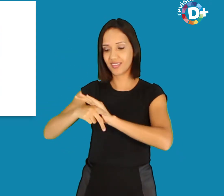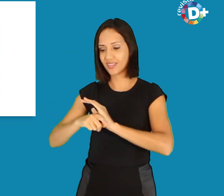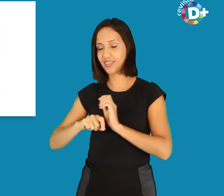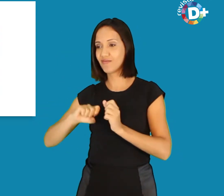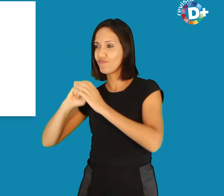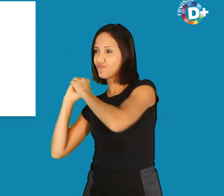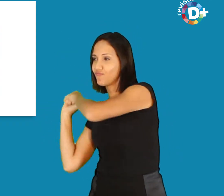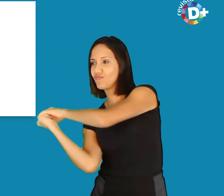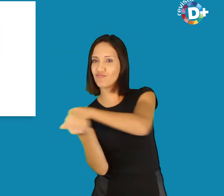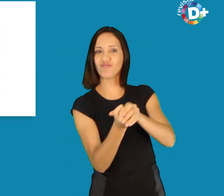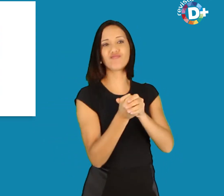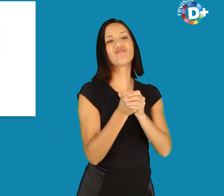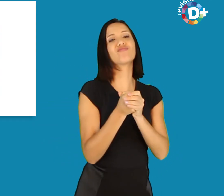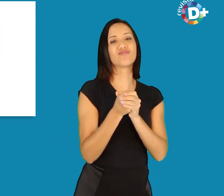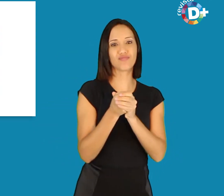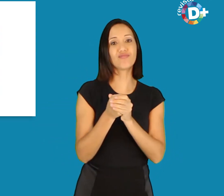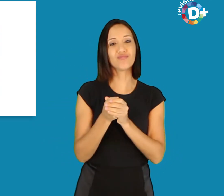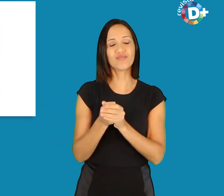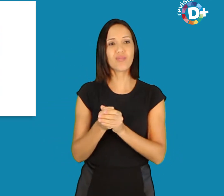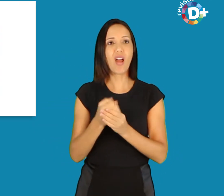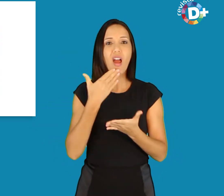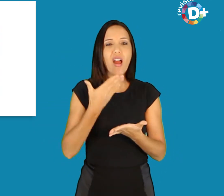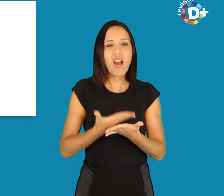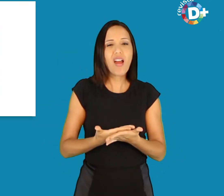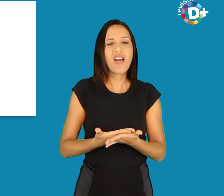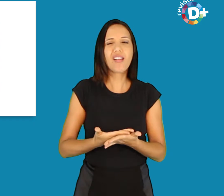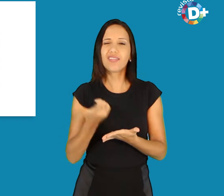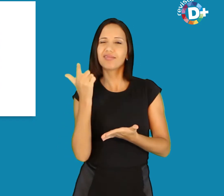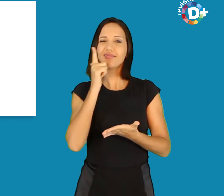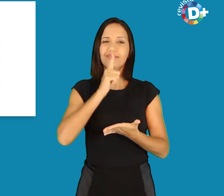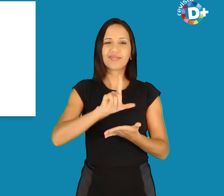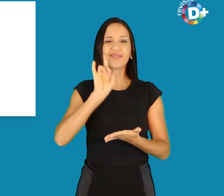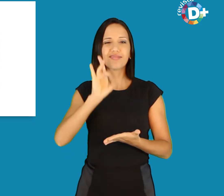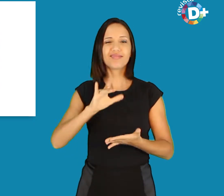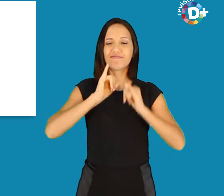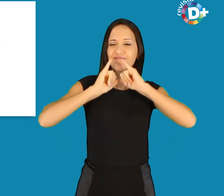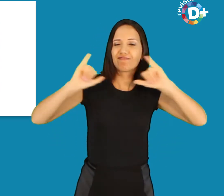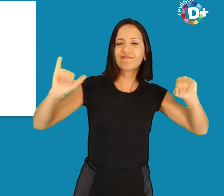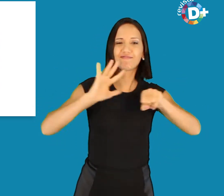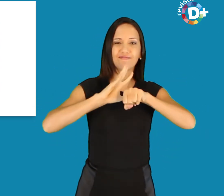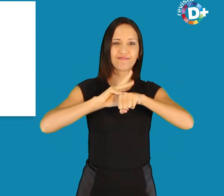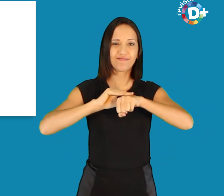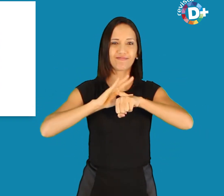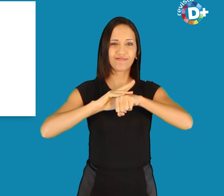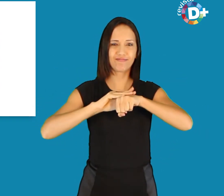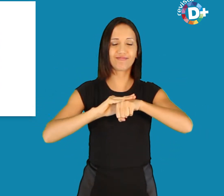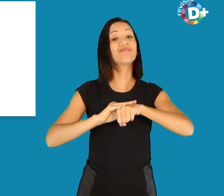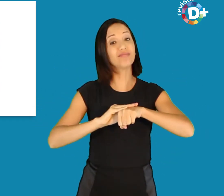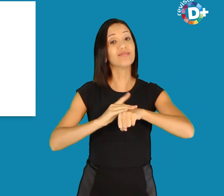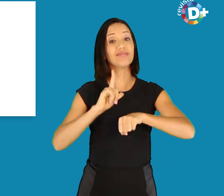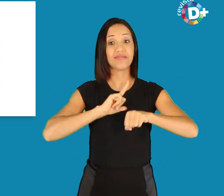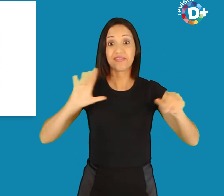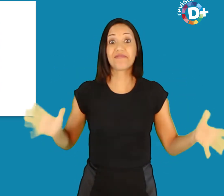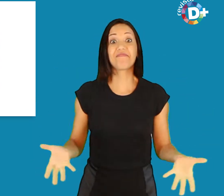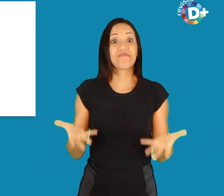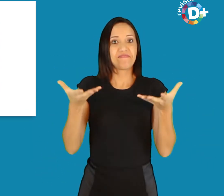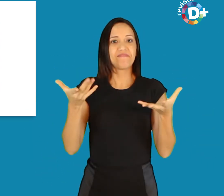ela perfeito diz lembrou uma grande chance não só de divulgar a doença como alavancar